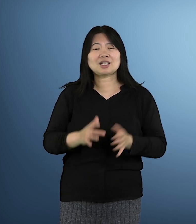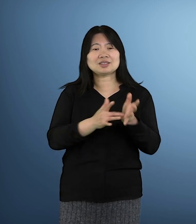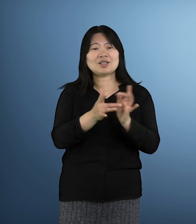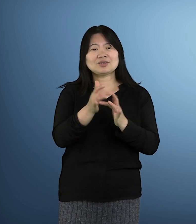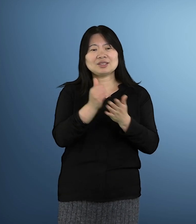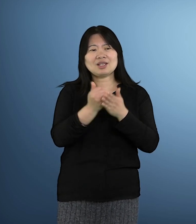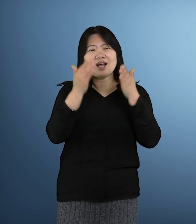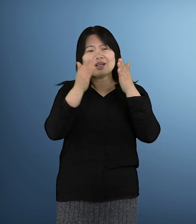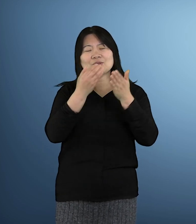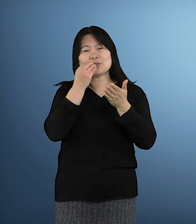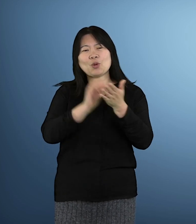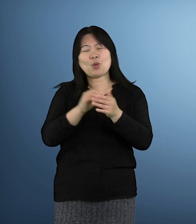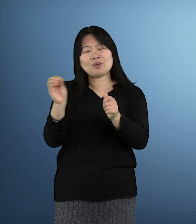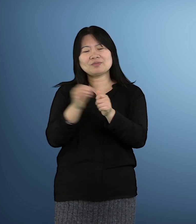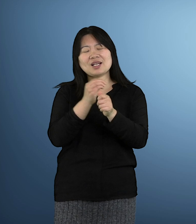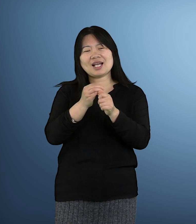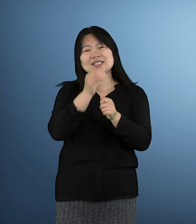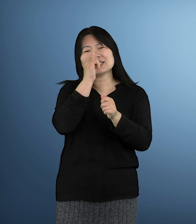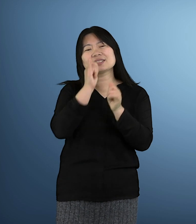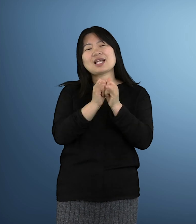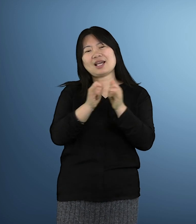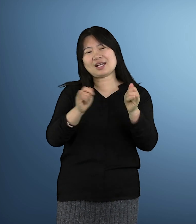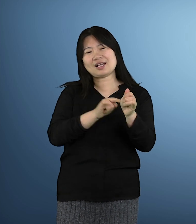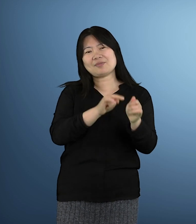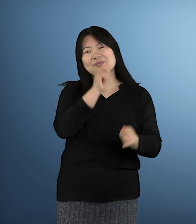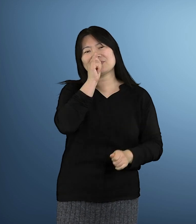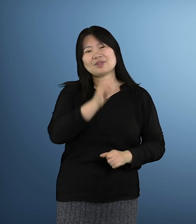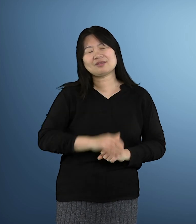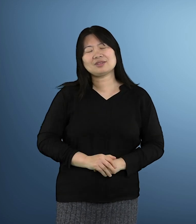예수님을 향해서도 돌멩이를 든 인간들이 있었는데